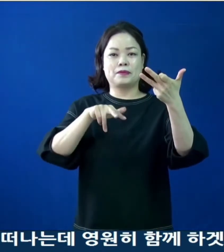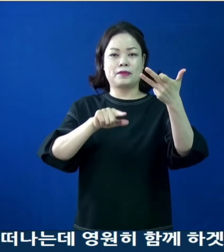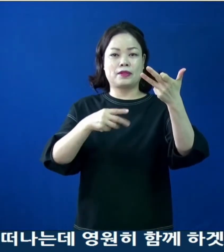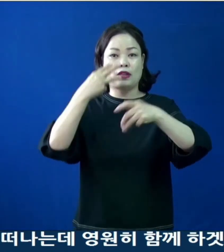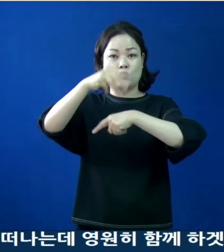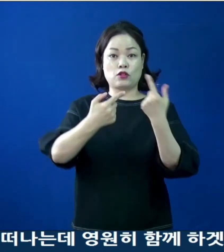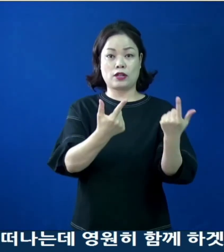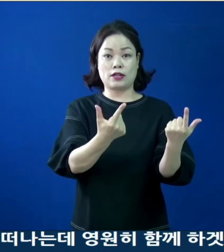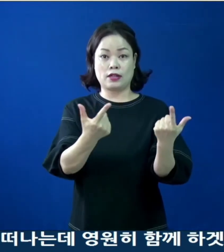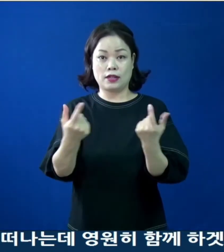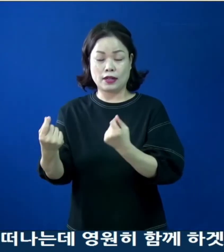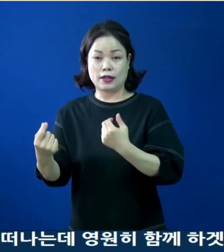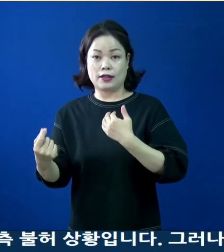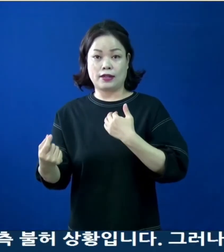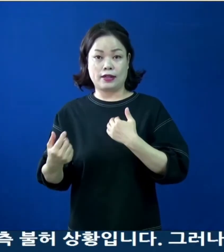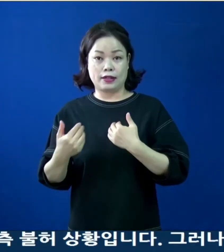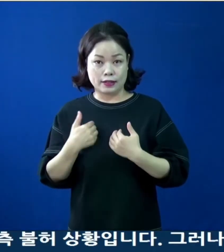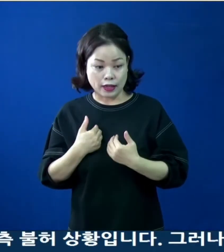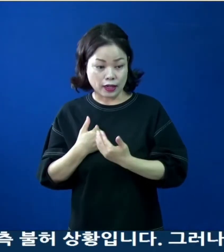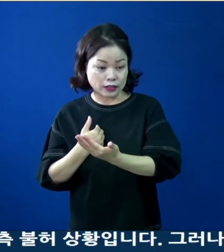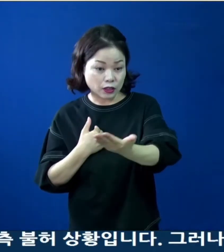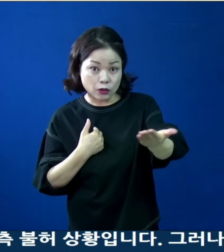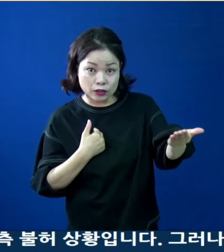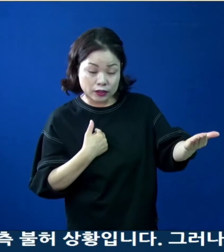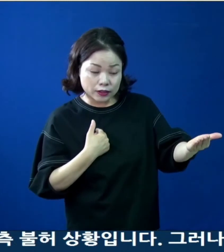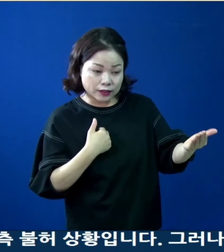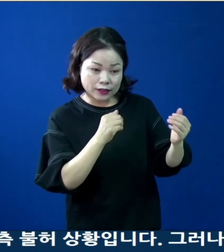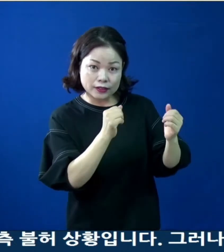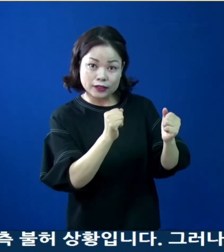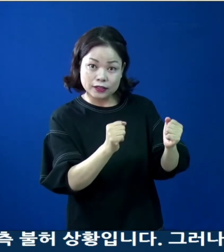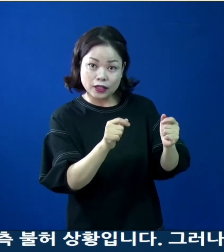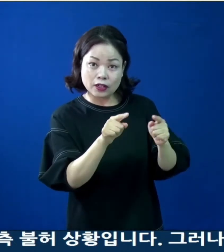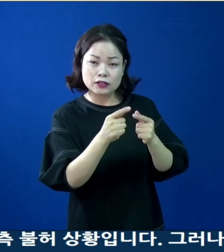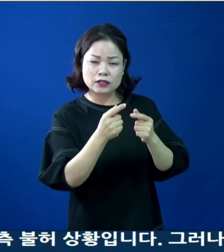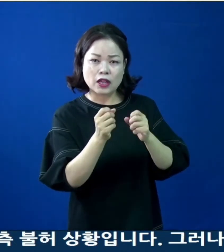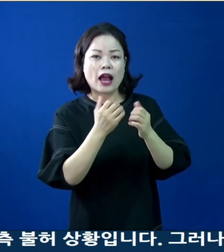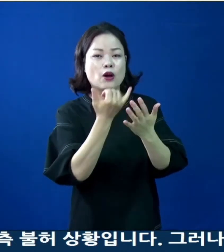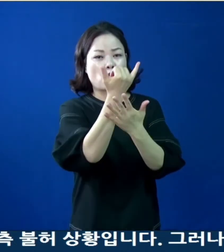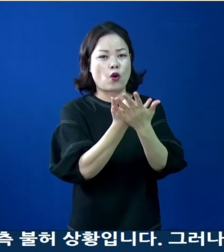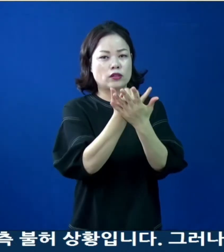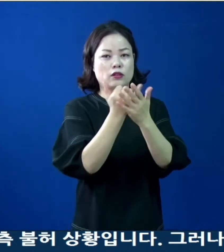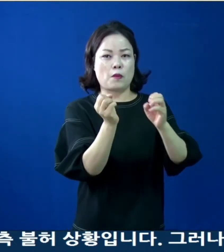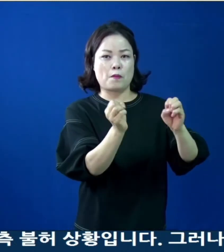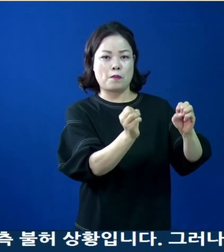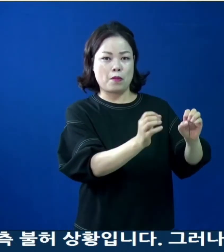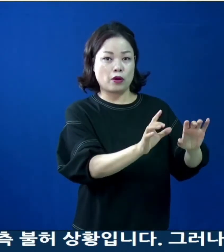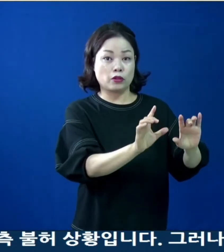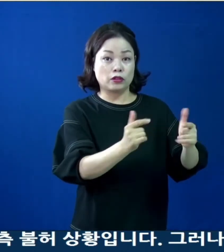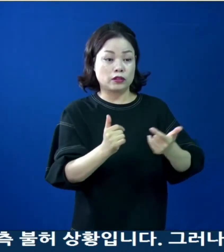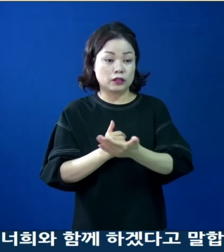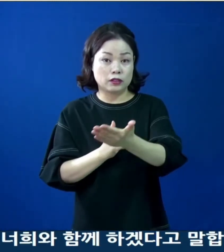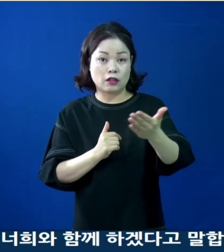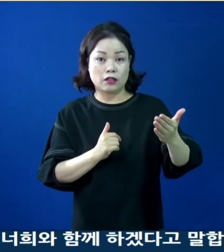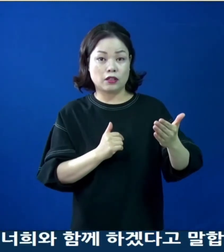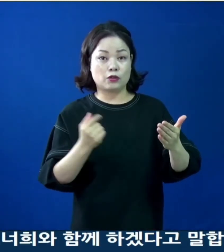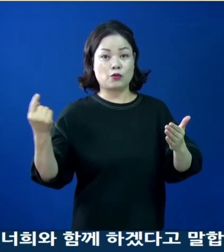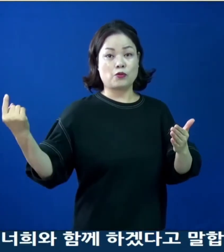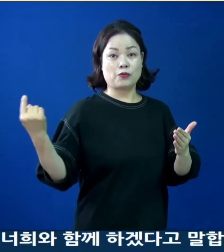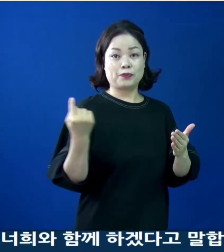읽어보겠습니다. 시작. 내가 너희를 고아와 같이 버려두지 아니하고 너희에게로 오리라.